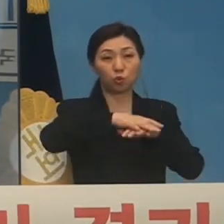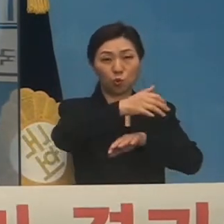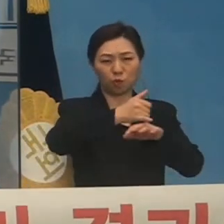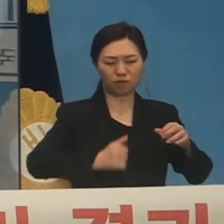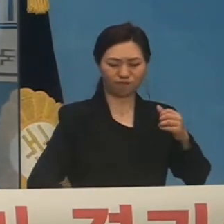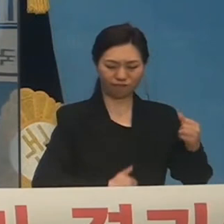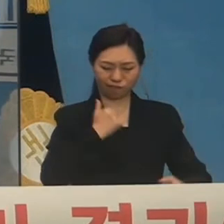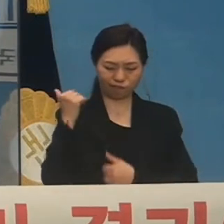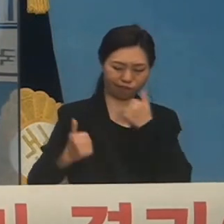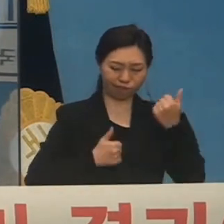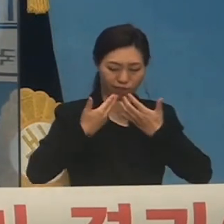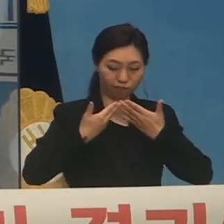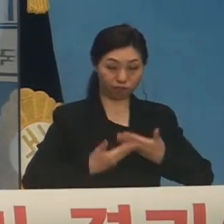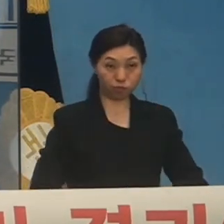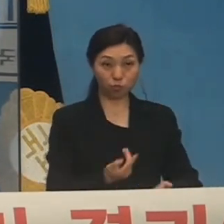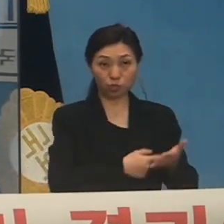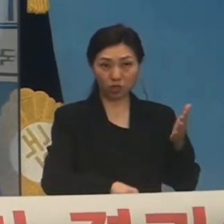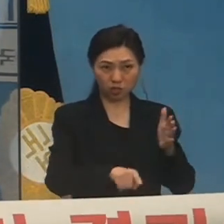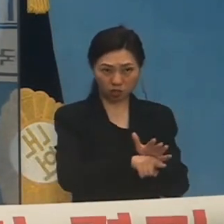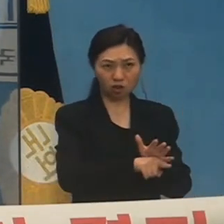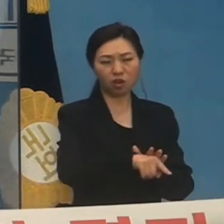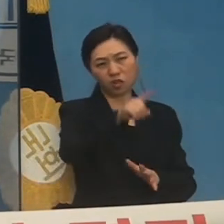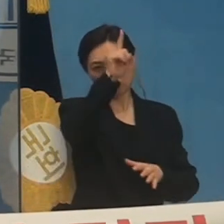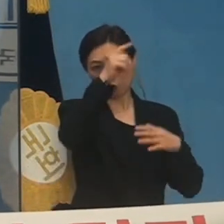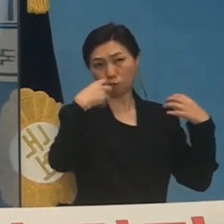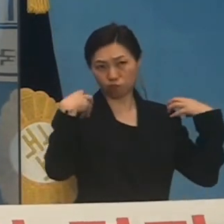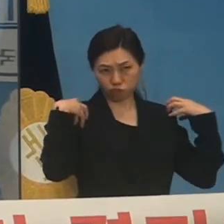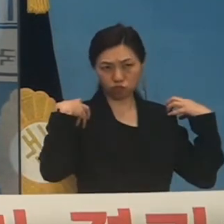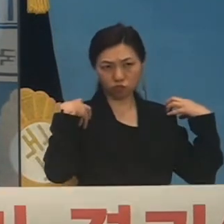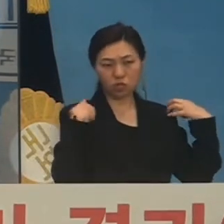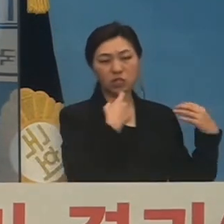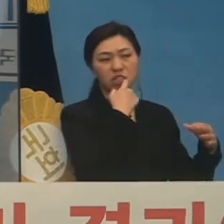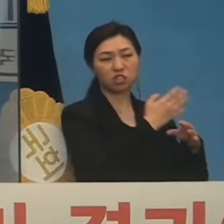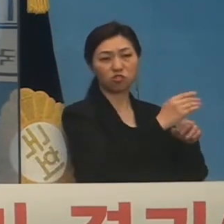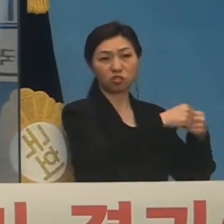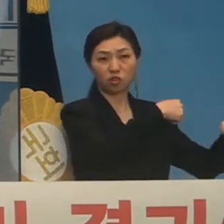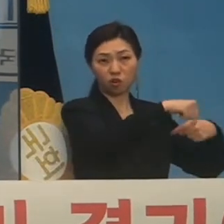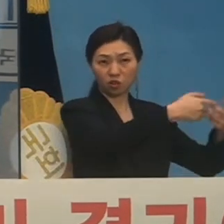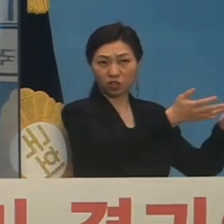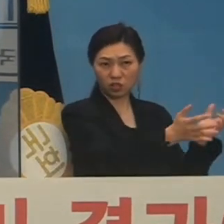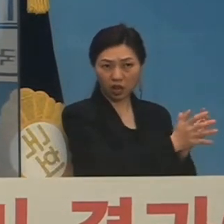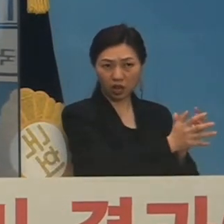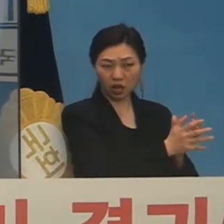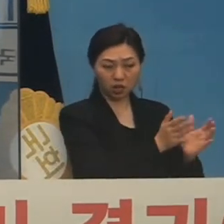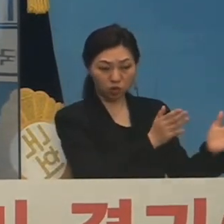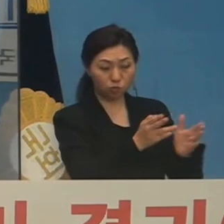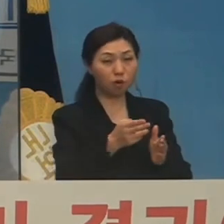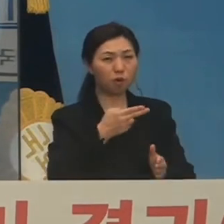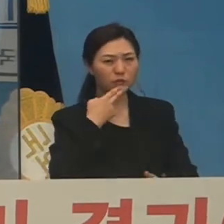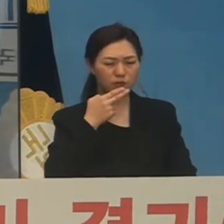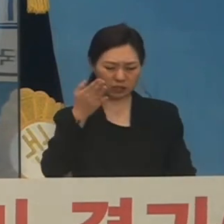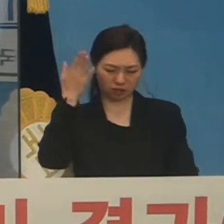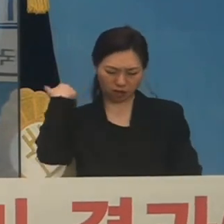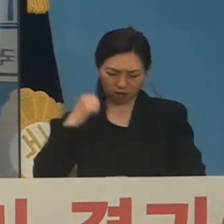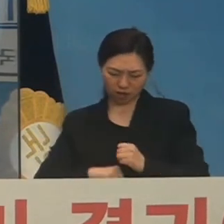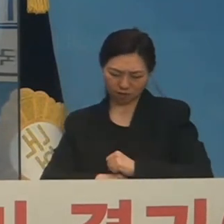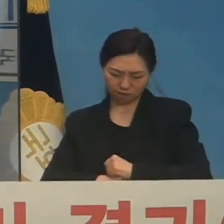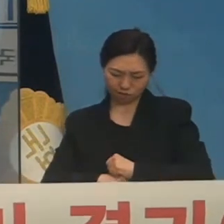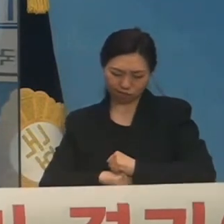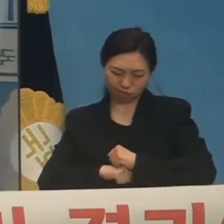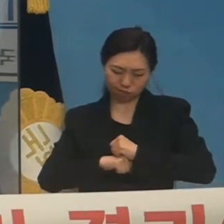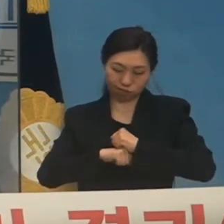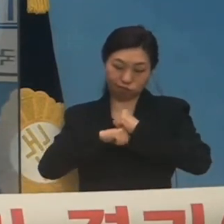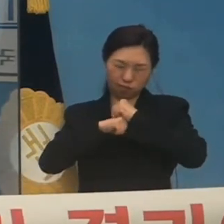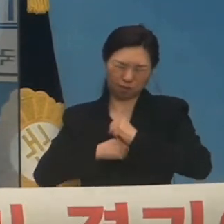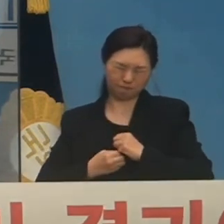특단의 대책을 정부와 민주당이 마련하지 않는다면 커다란 분노, 농민들의